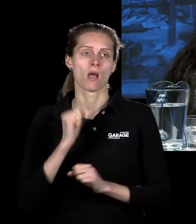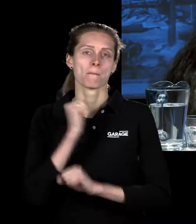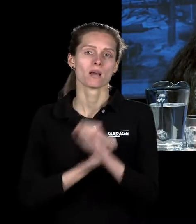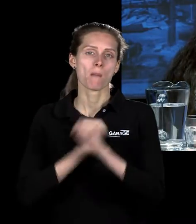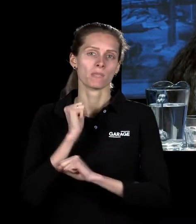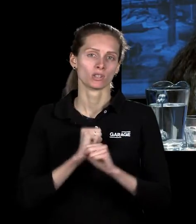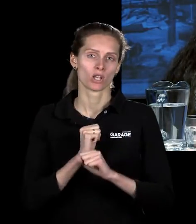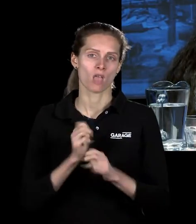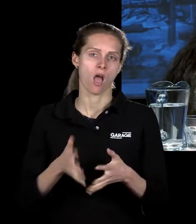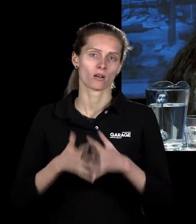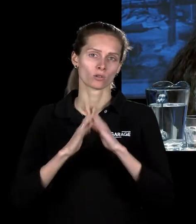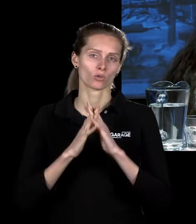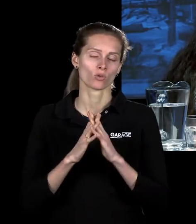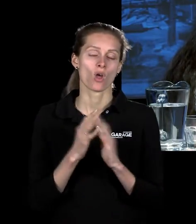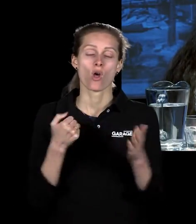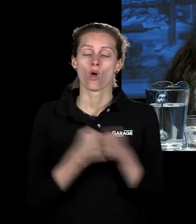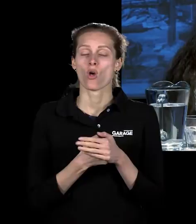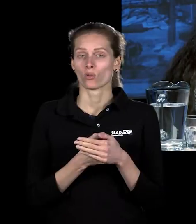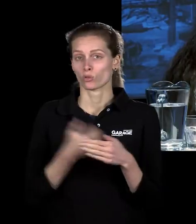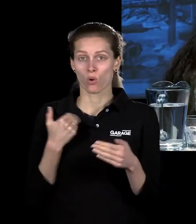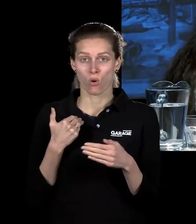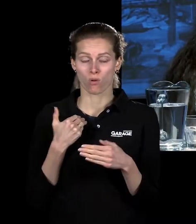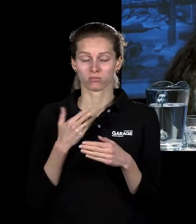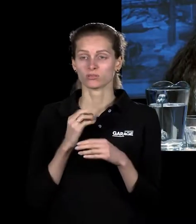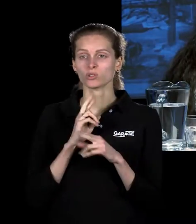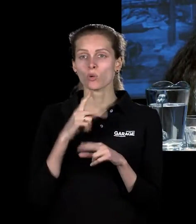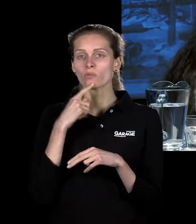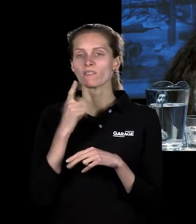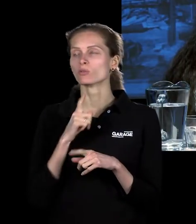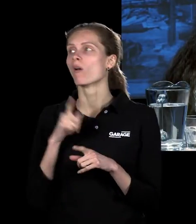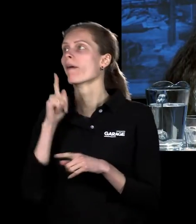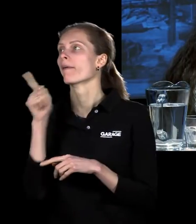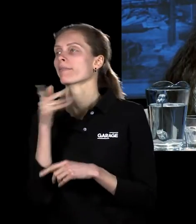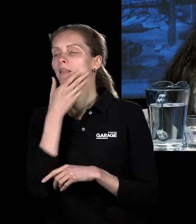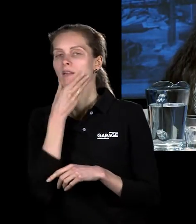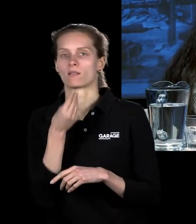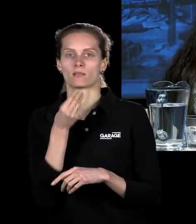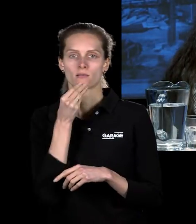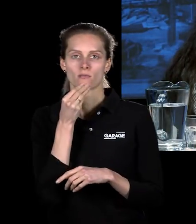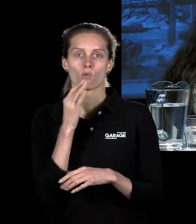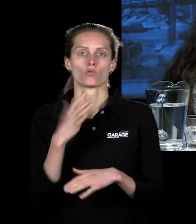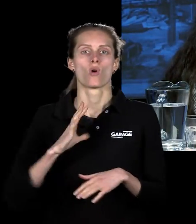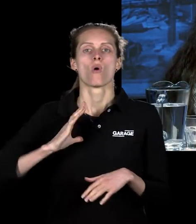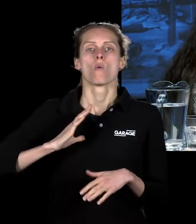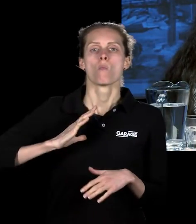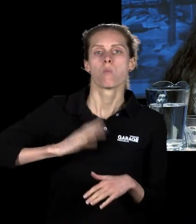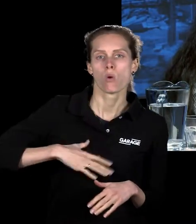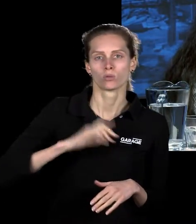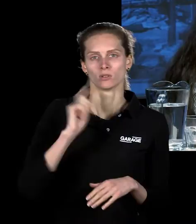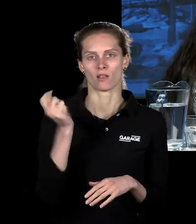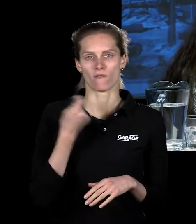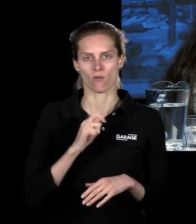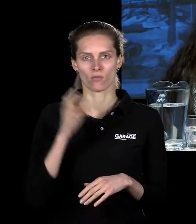никому никогда не казалась красивой. Это архитектура, в которой они уже в послевоенной Германии находят